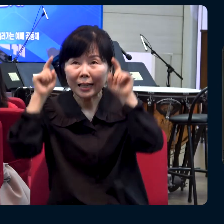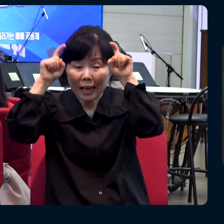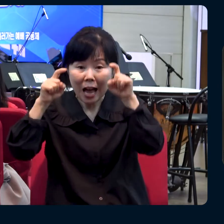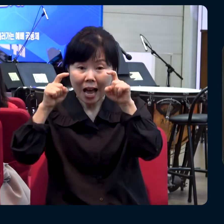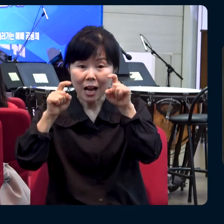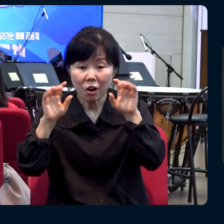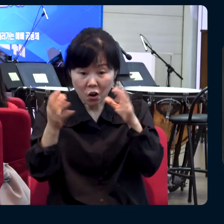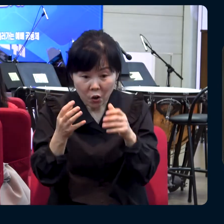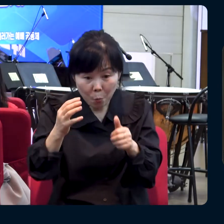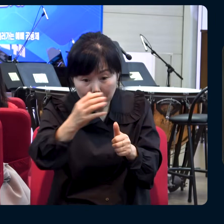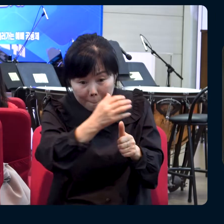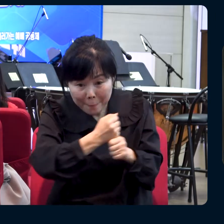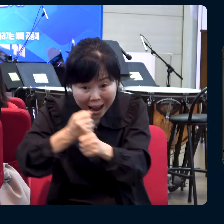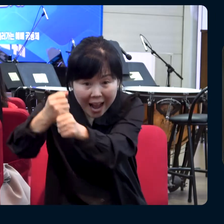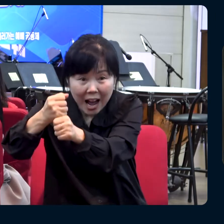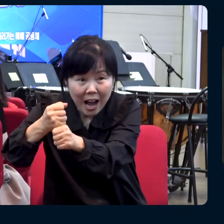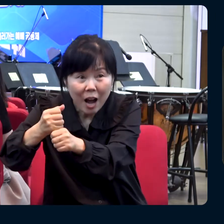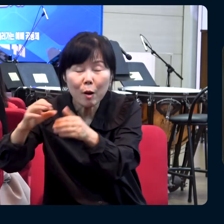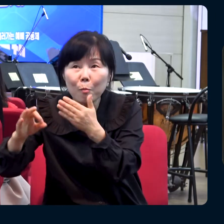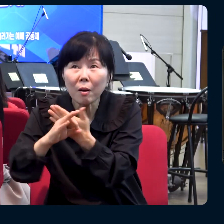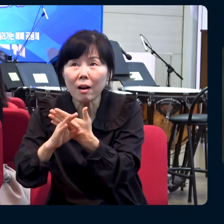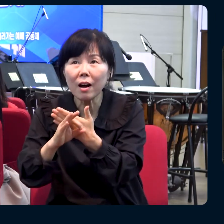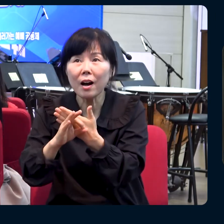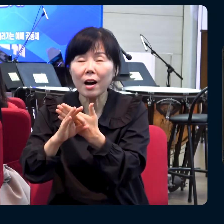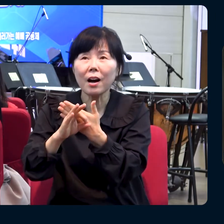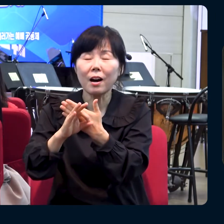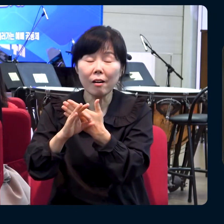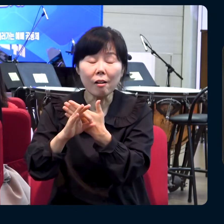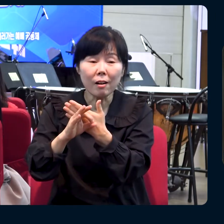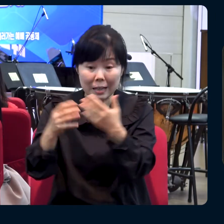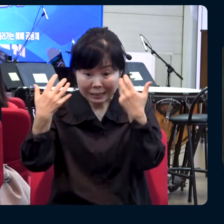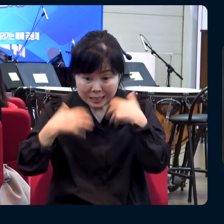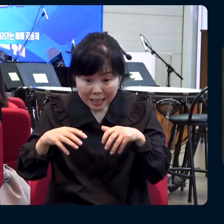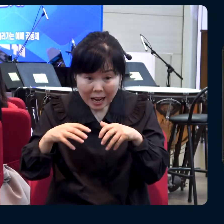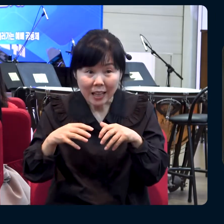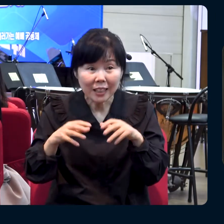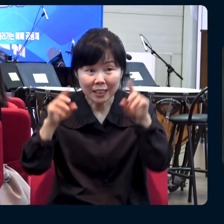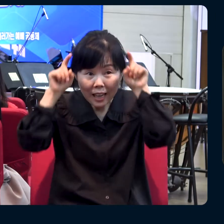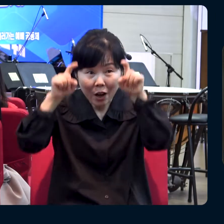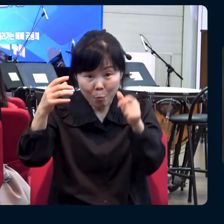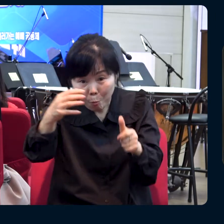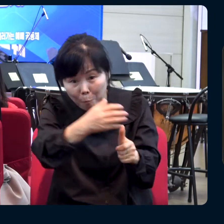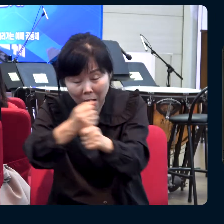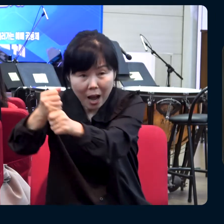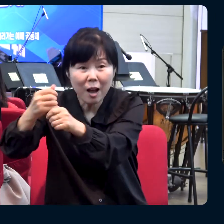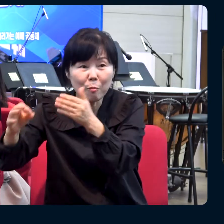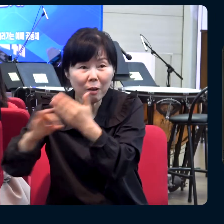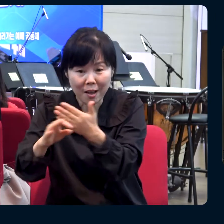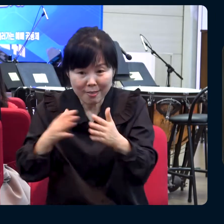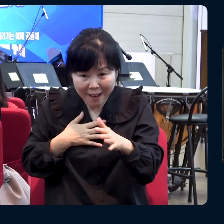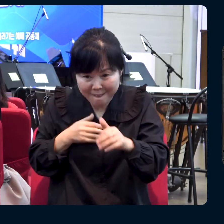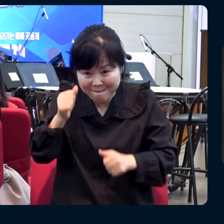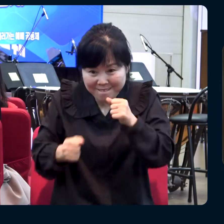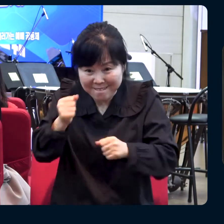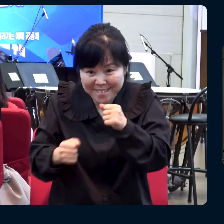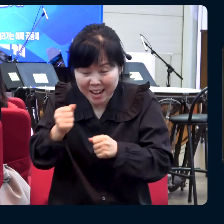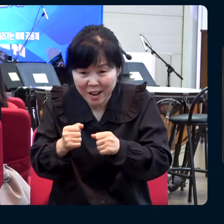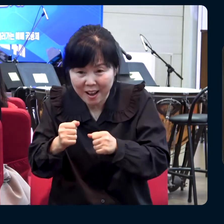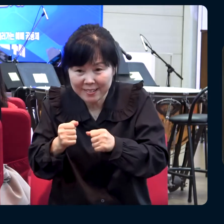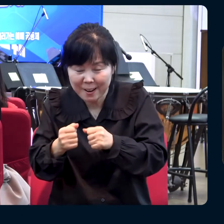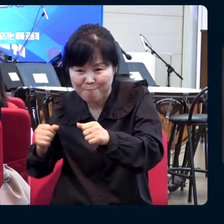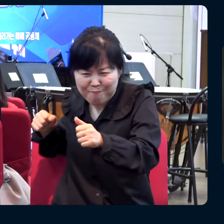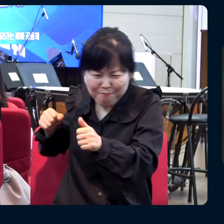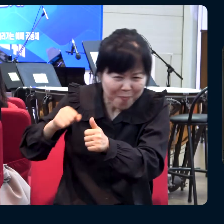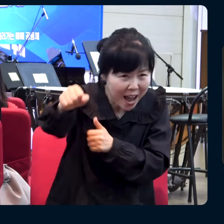새끼를 물어가면 누가 왔다고요? 사자나 곰이 와서 양을 물어가면 35절 내가 따라가서